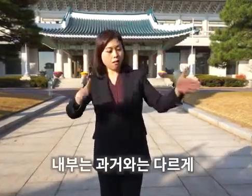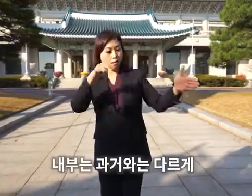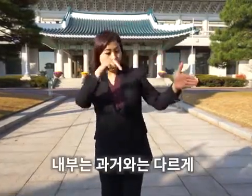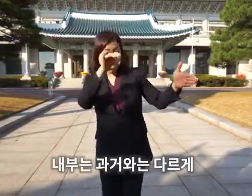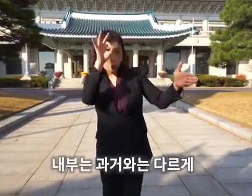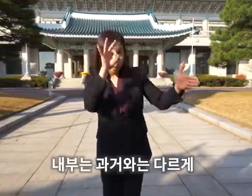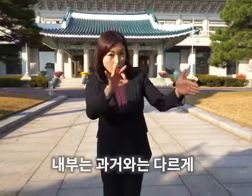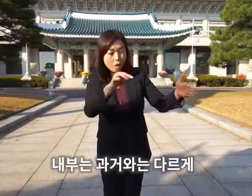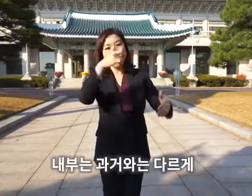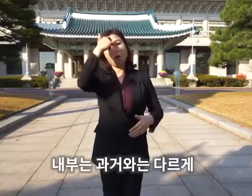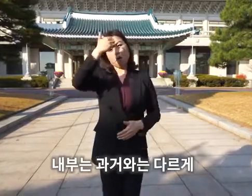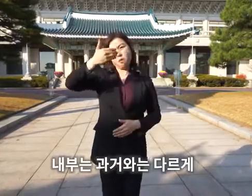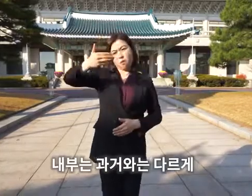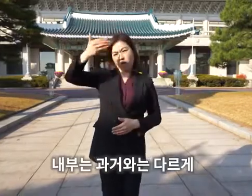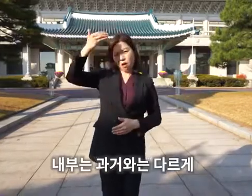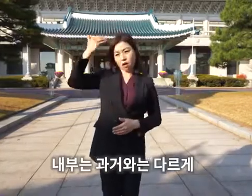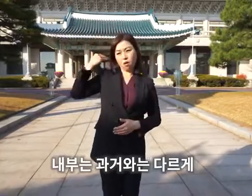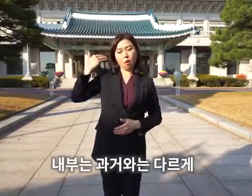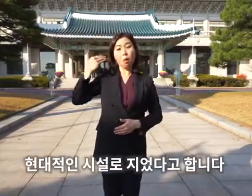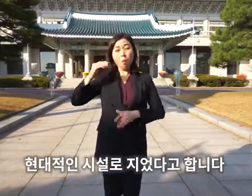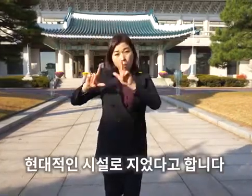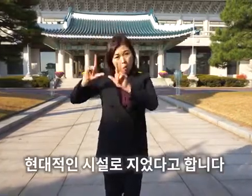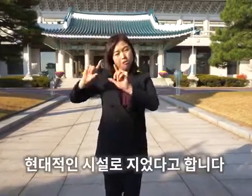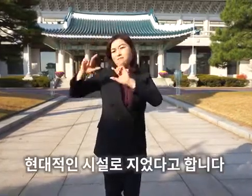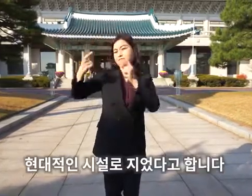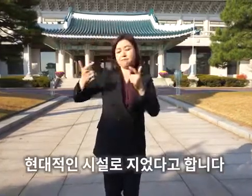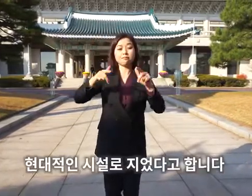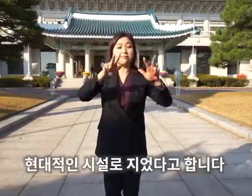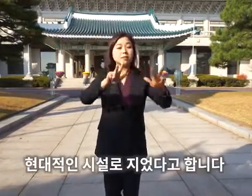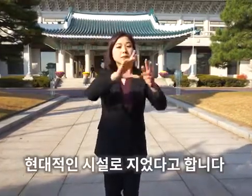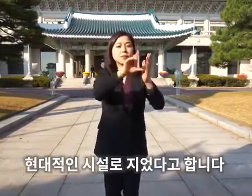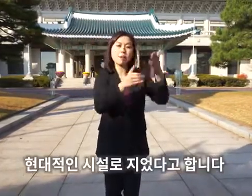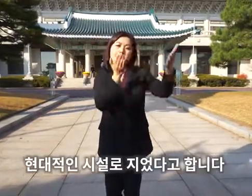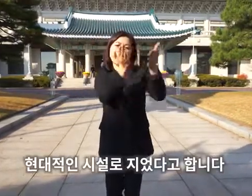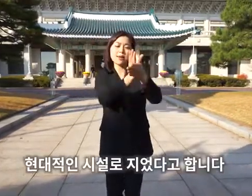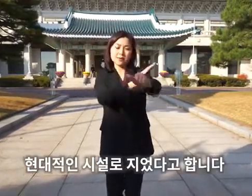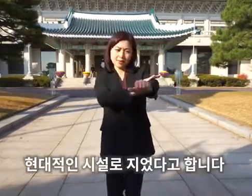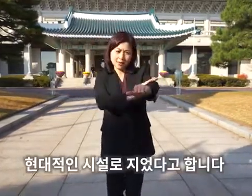내부는 과거와는 다르게 현대적인 시설로 지었다고 합니다.